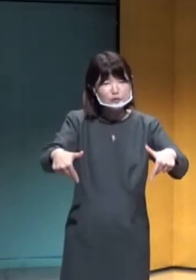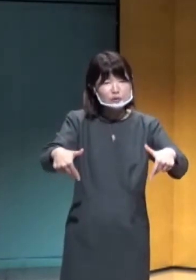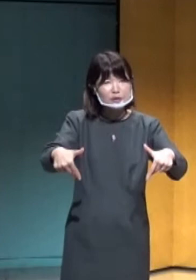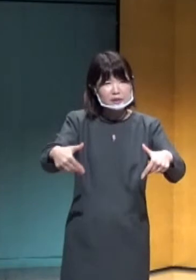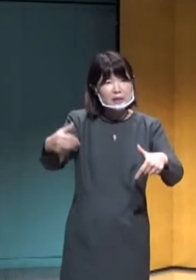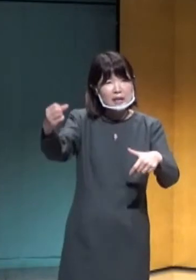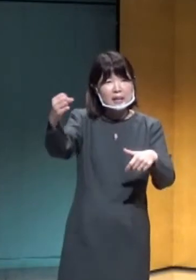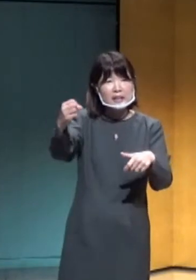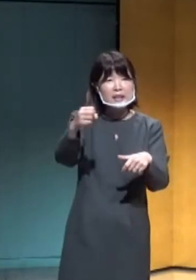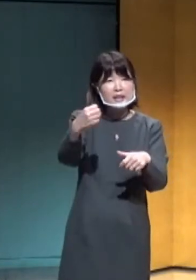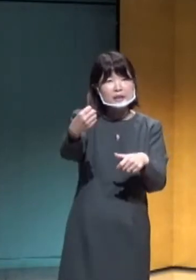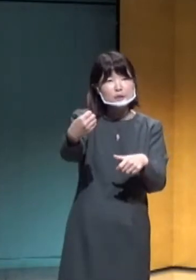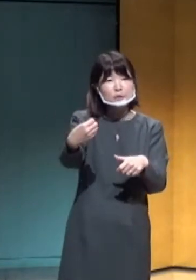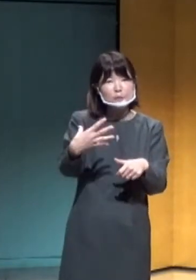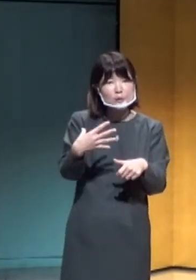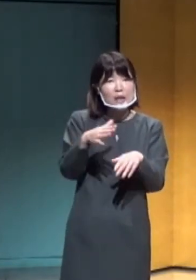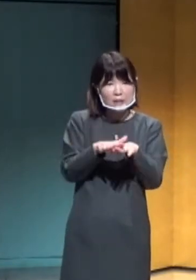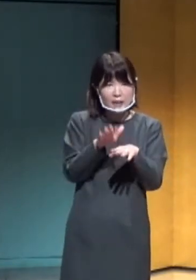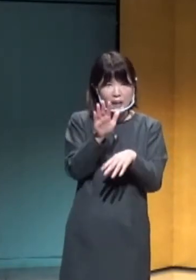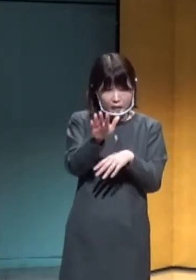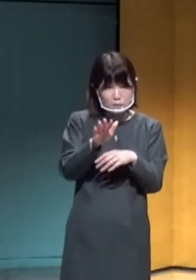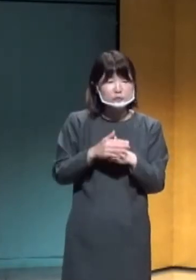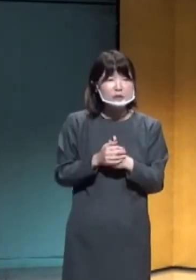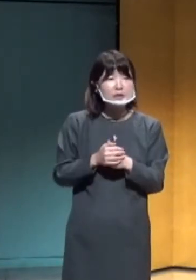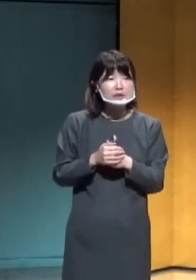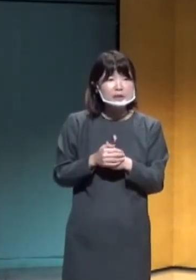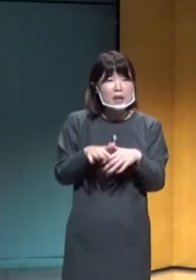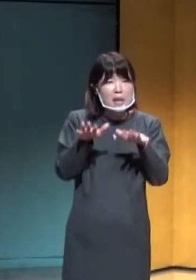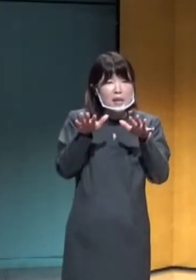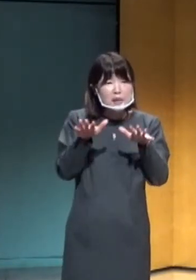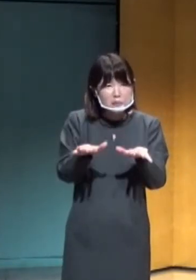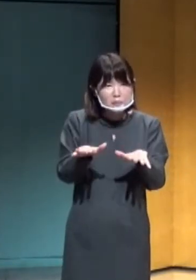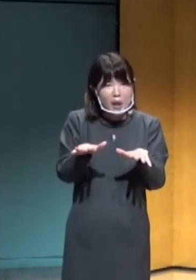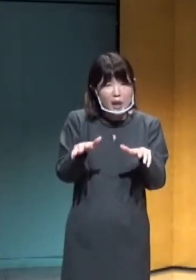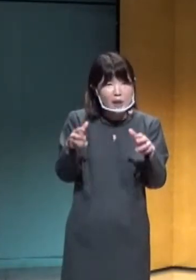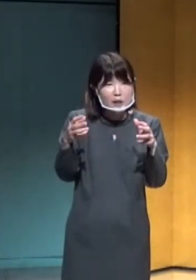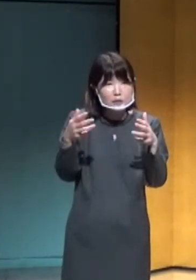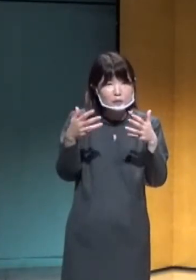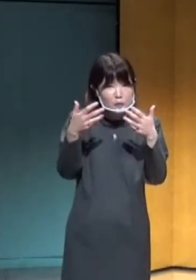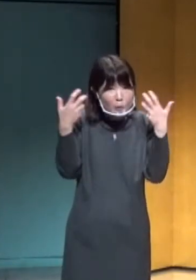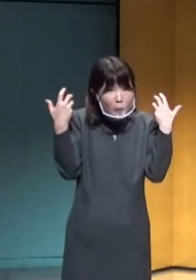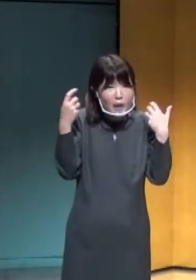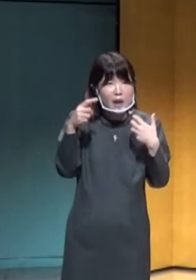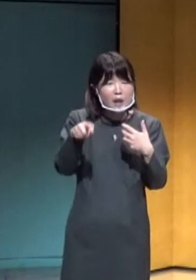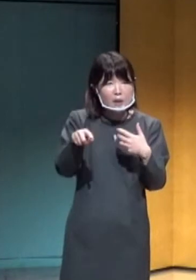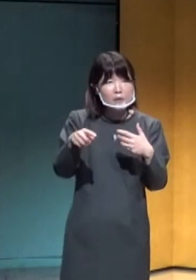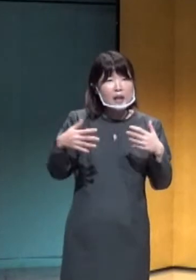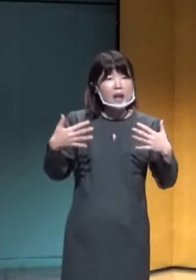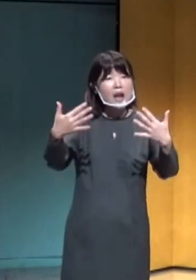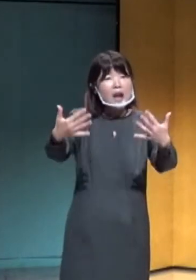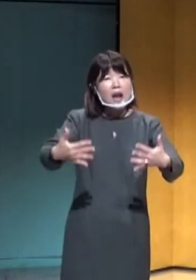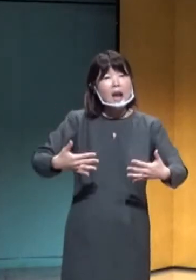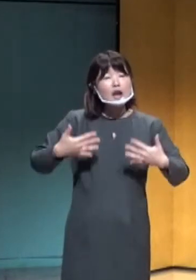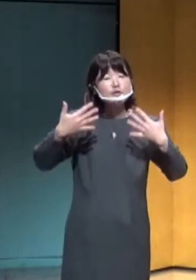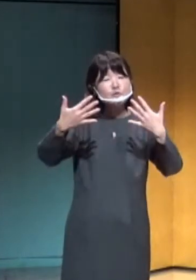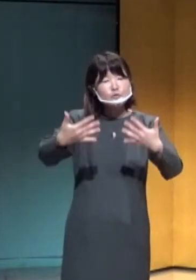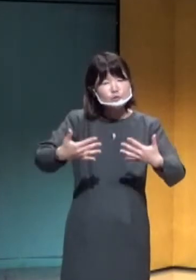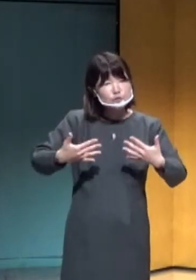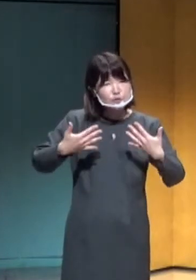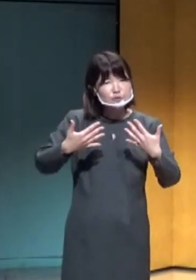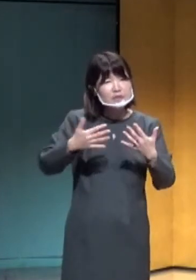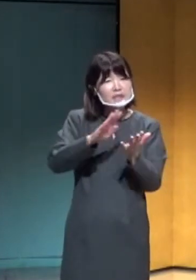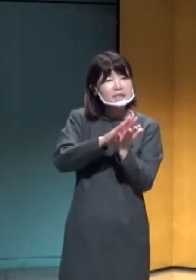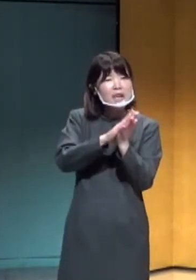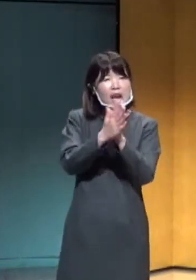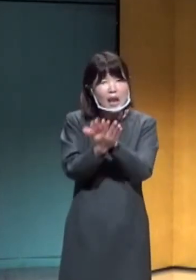りますと、水の上虎の年は陽気をはらみ春の帯同を助くと